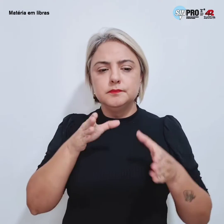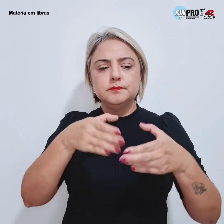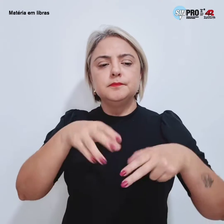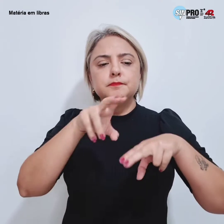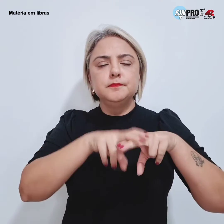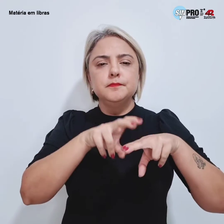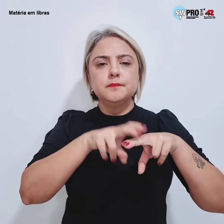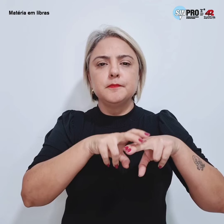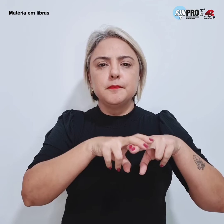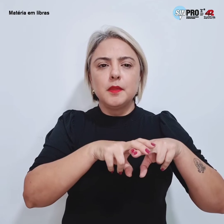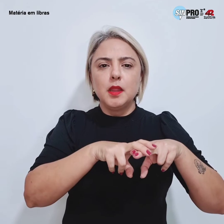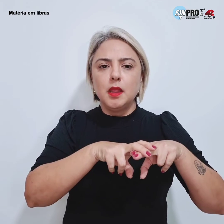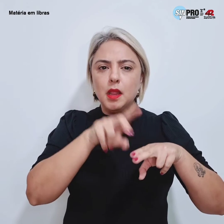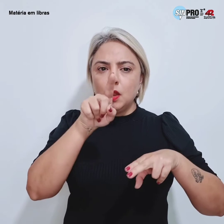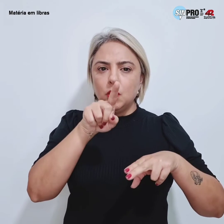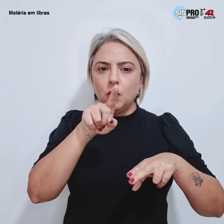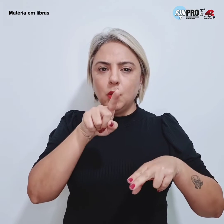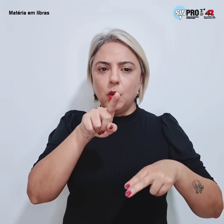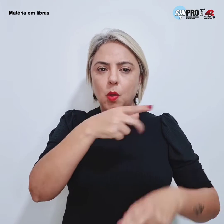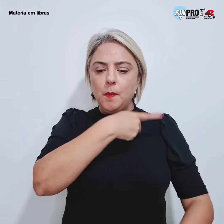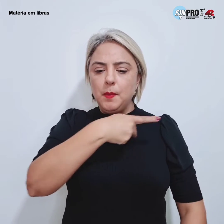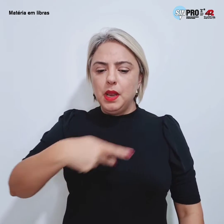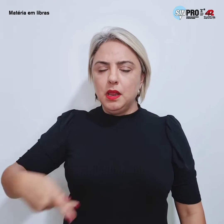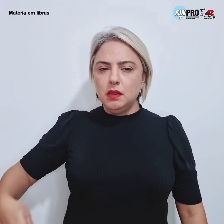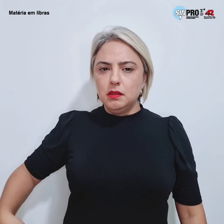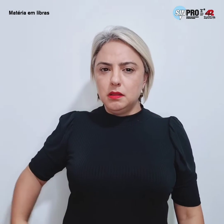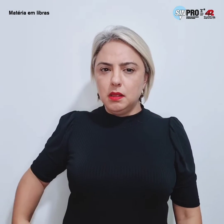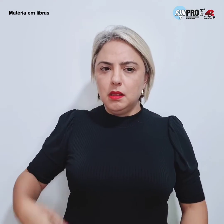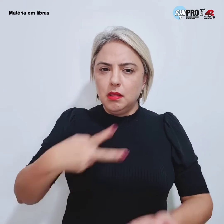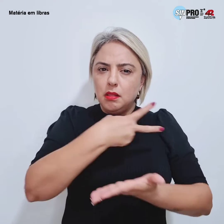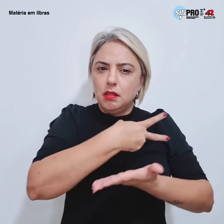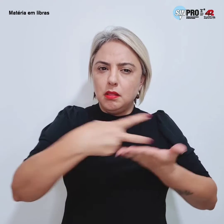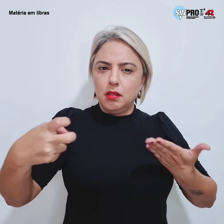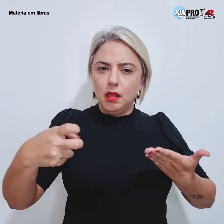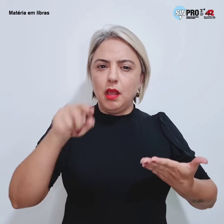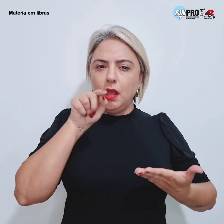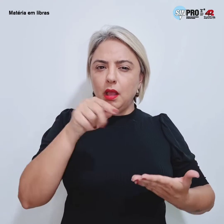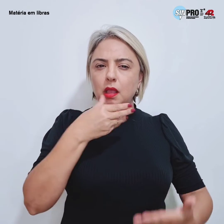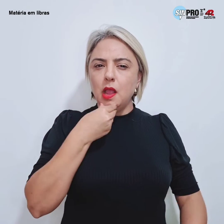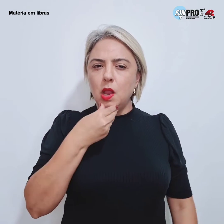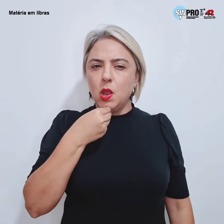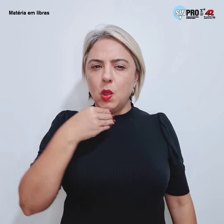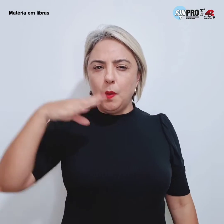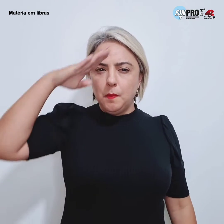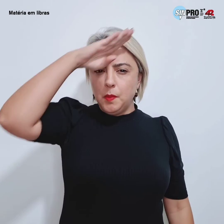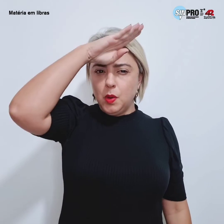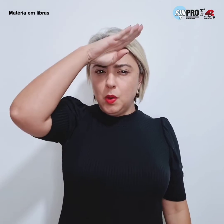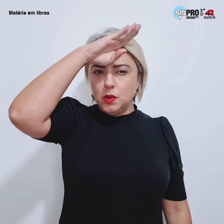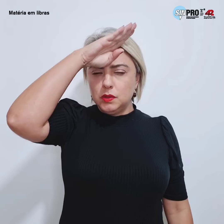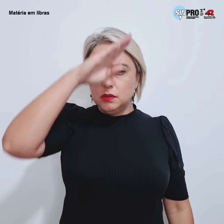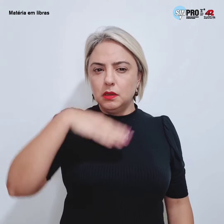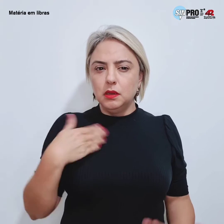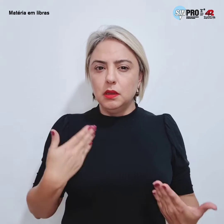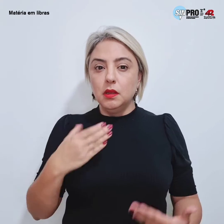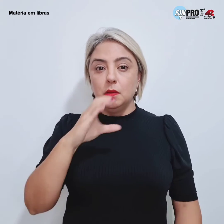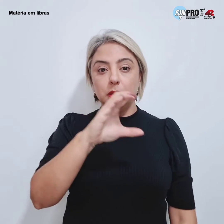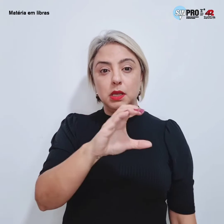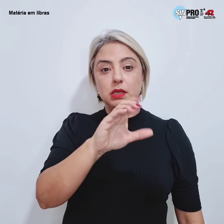Executivo Federal aquele que vem sendo indicado formalmente em uma CPI como